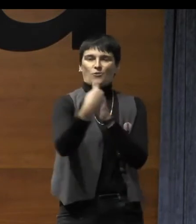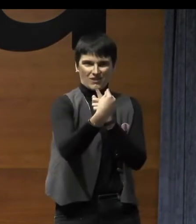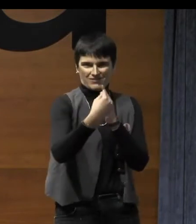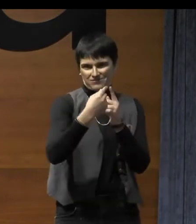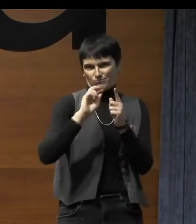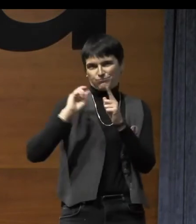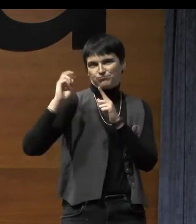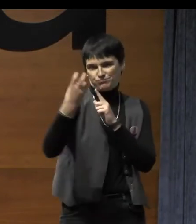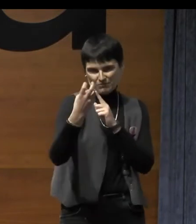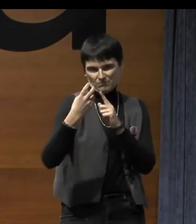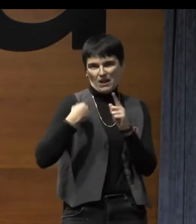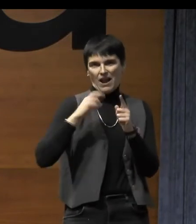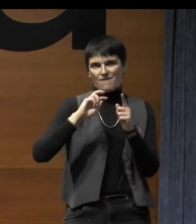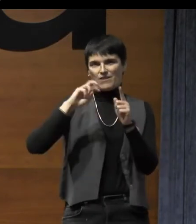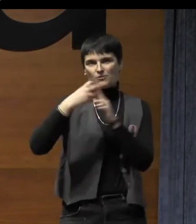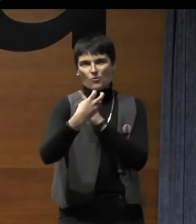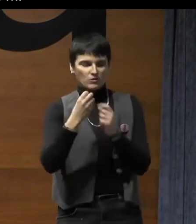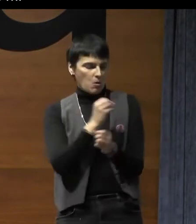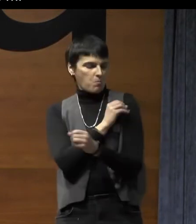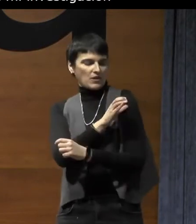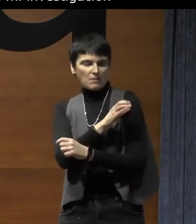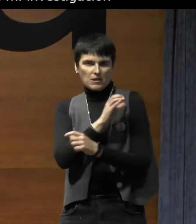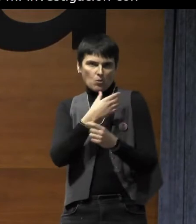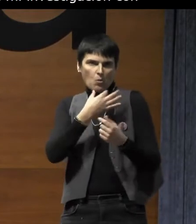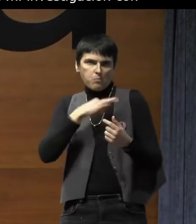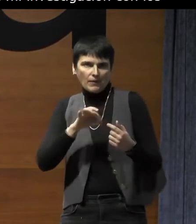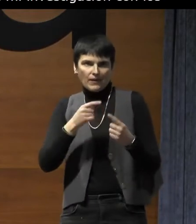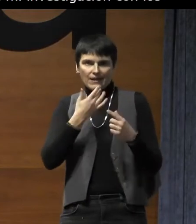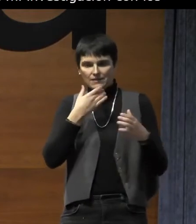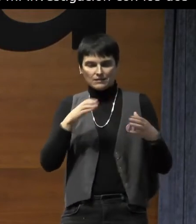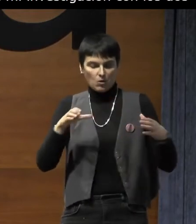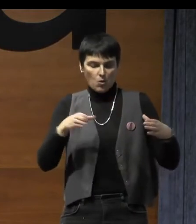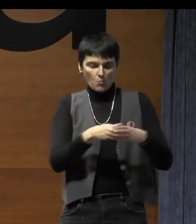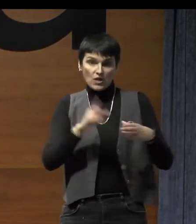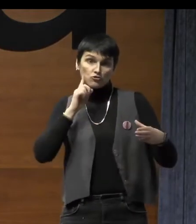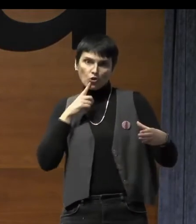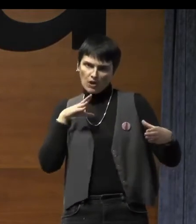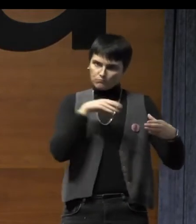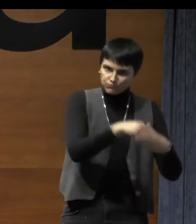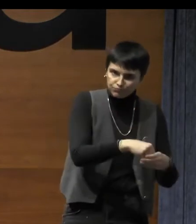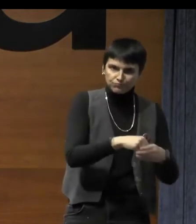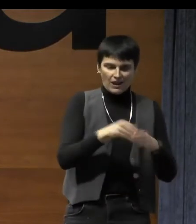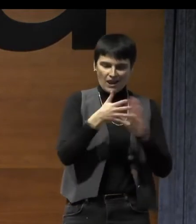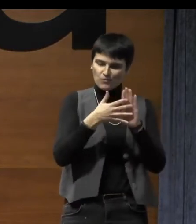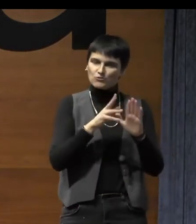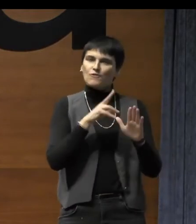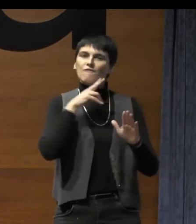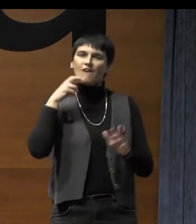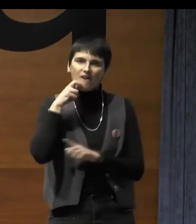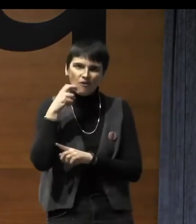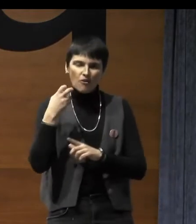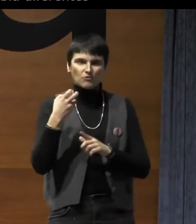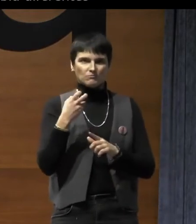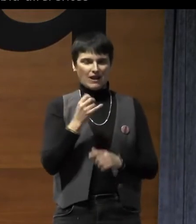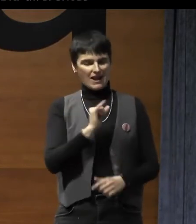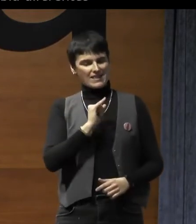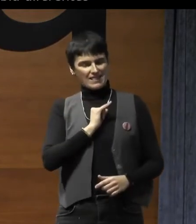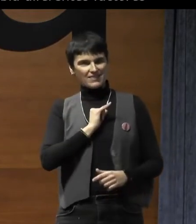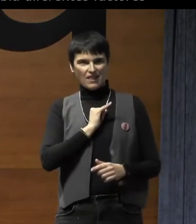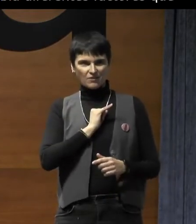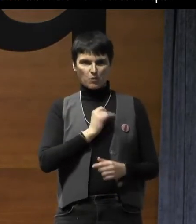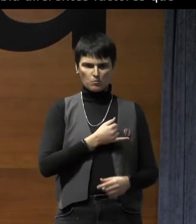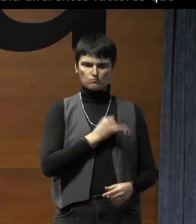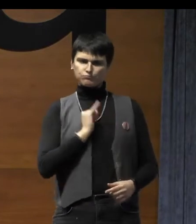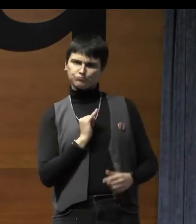grupos que os he comentado antes, había diferentes factores que podían ayudar al